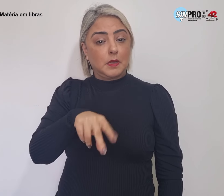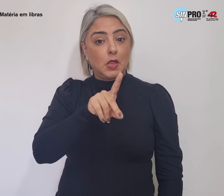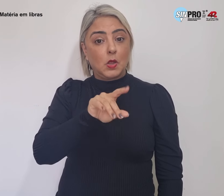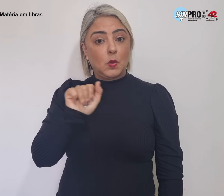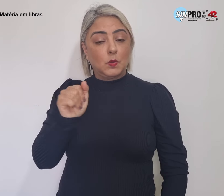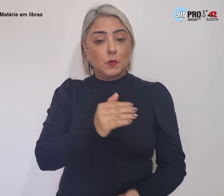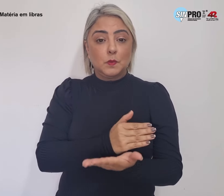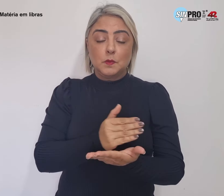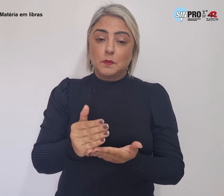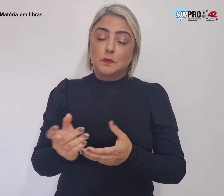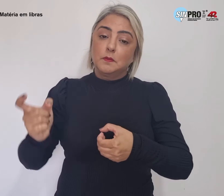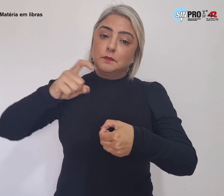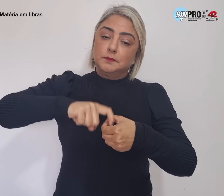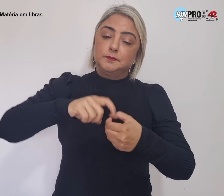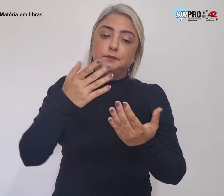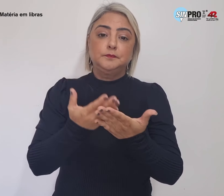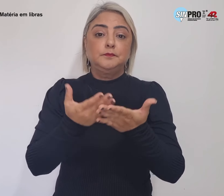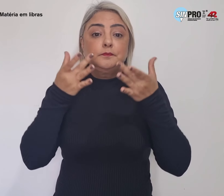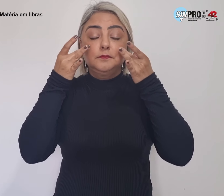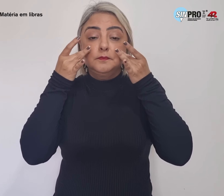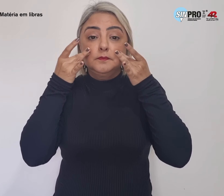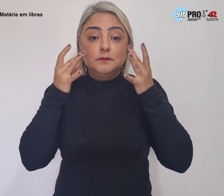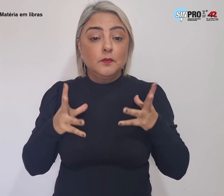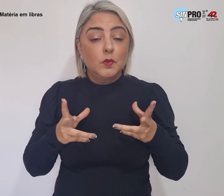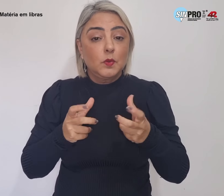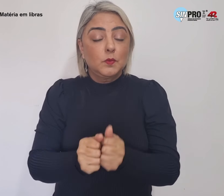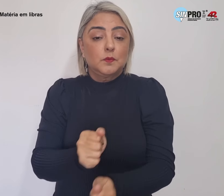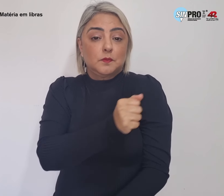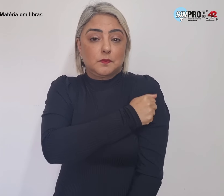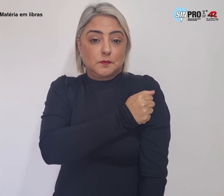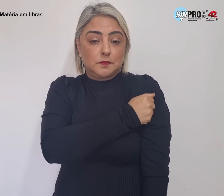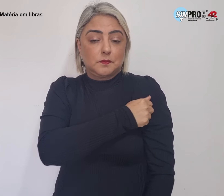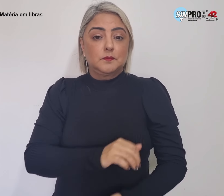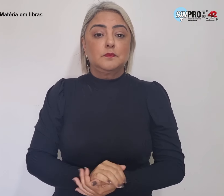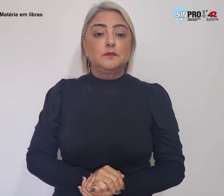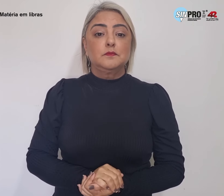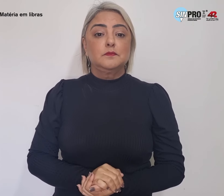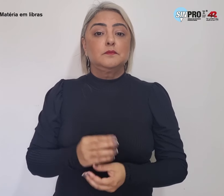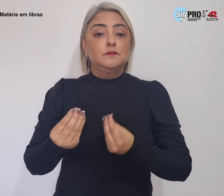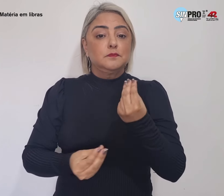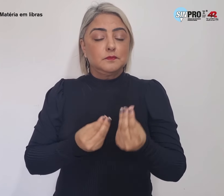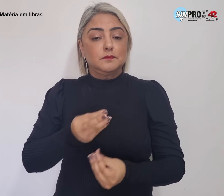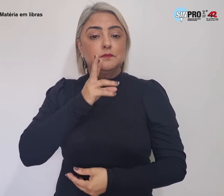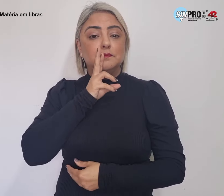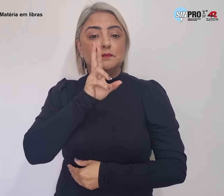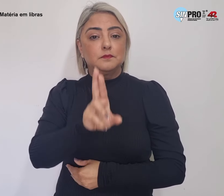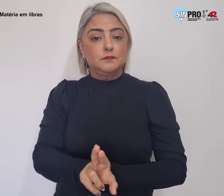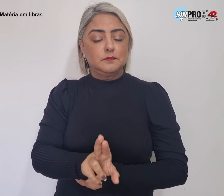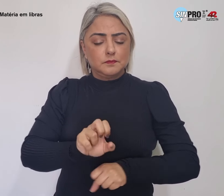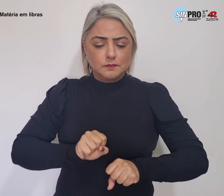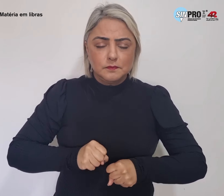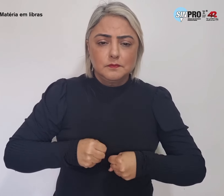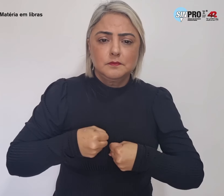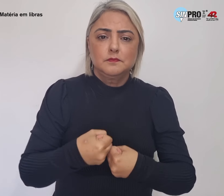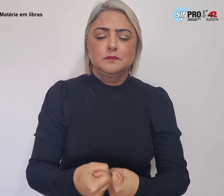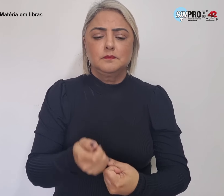de todos os estudantes. Como resultado do esforço de negociação do SimproDF, o